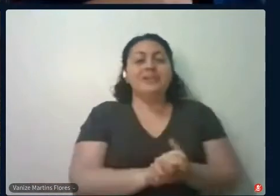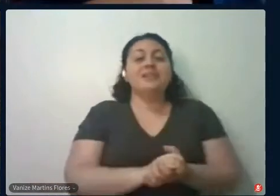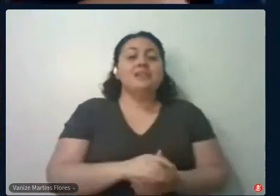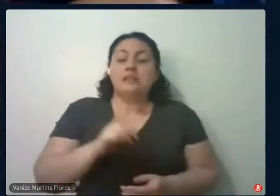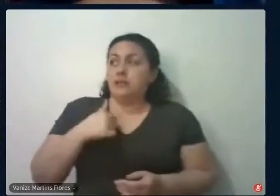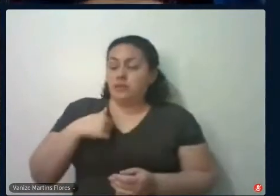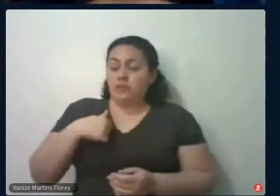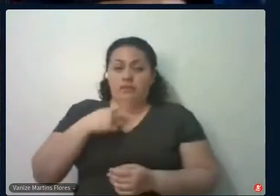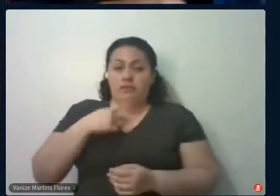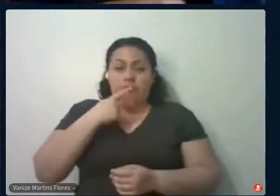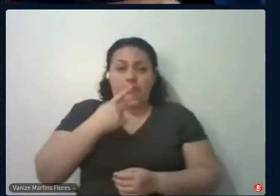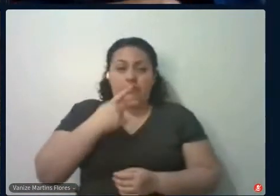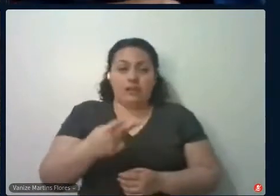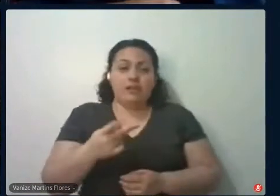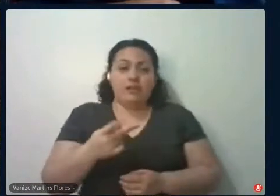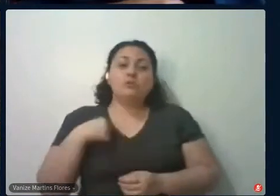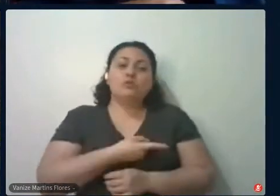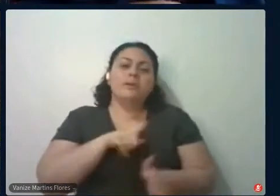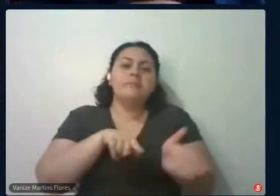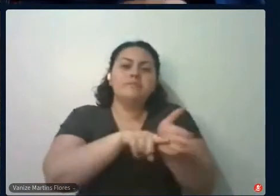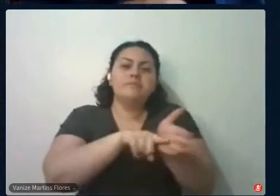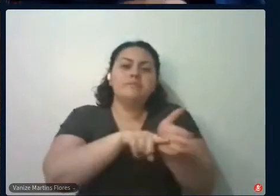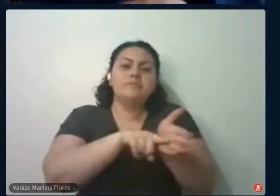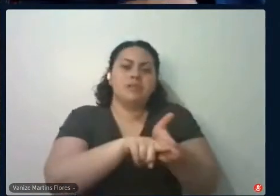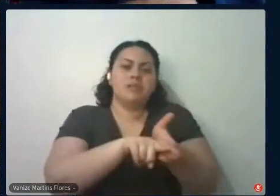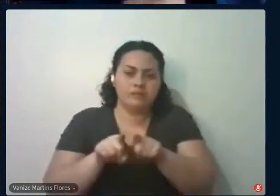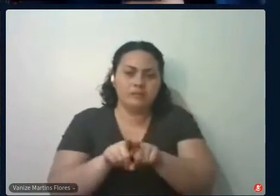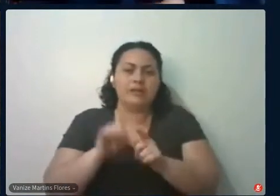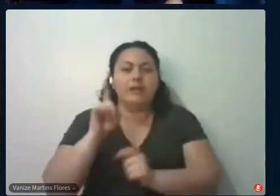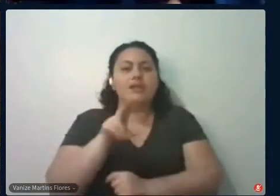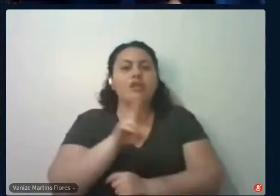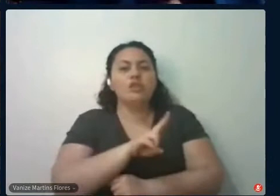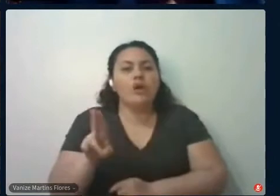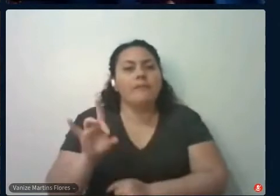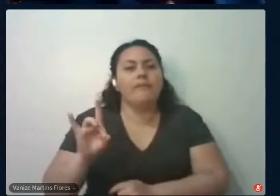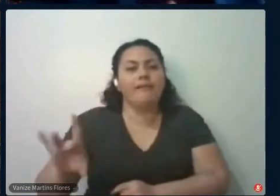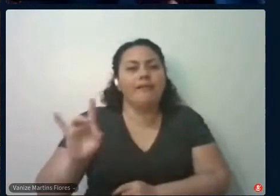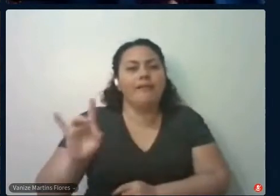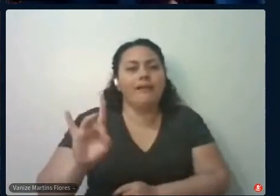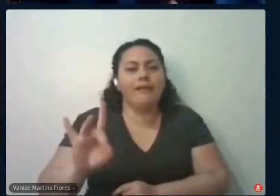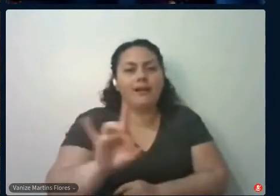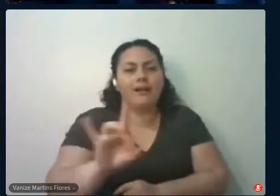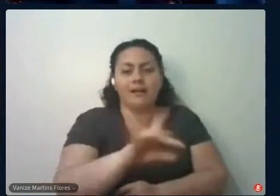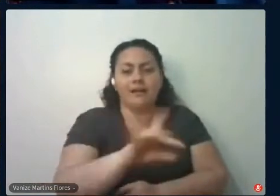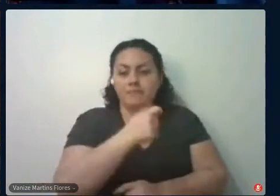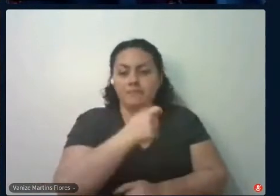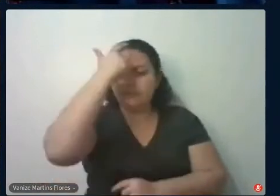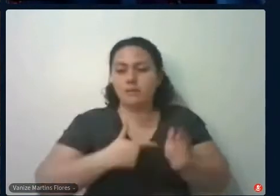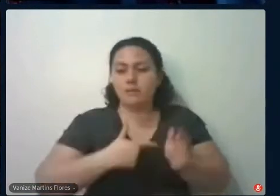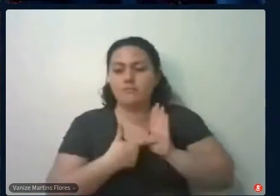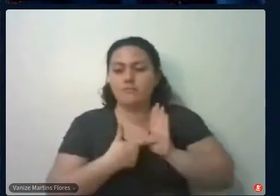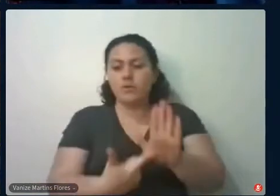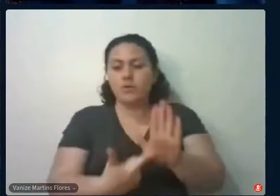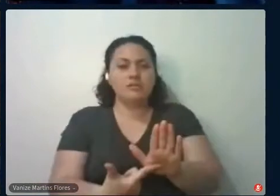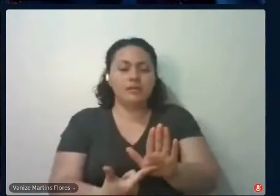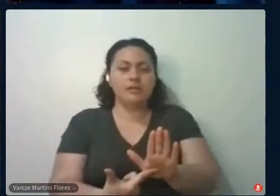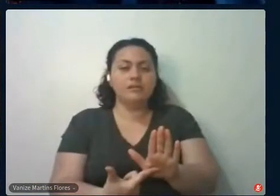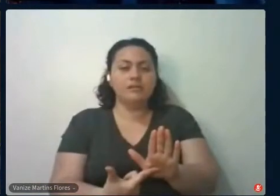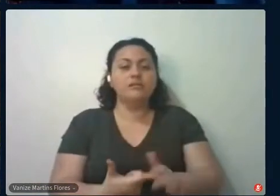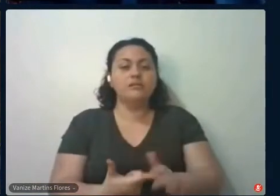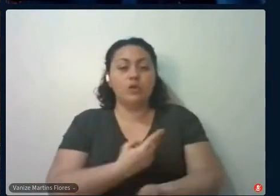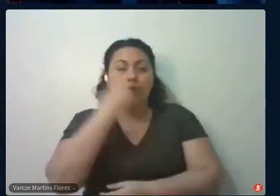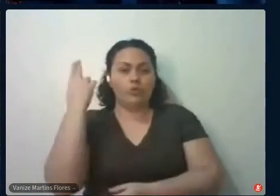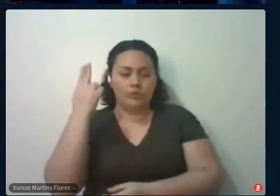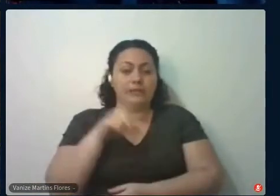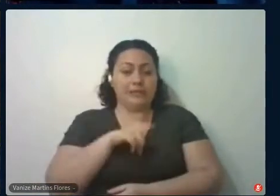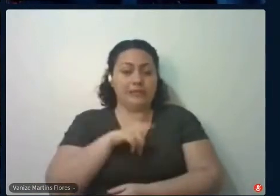aquela pesquisa que é nominal, que a pessoa precisa se identificar, e nessa pesquisa a gente tem,